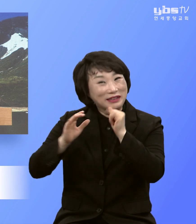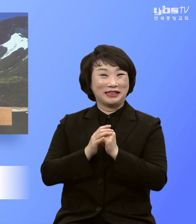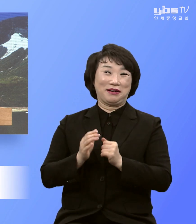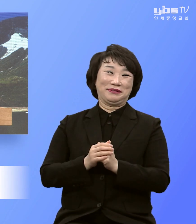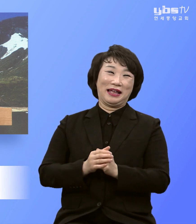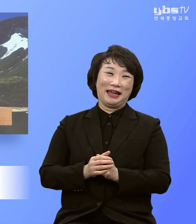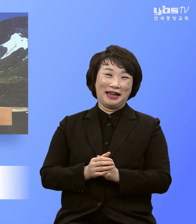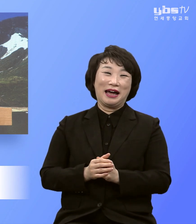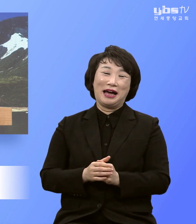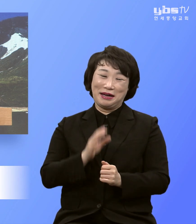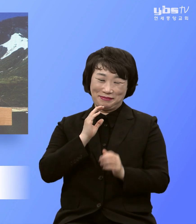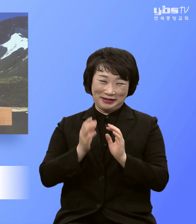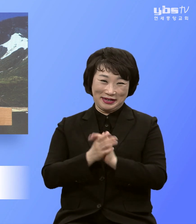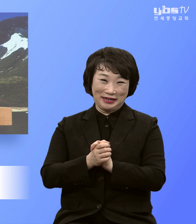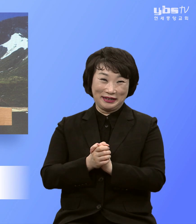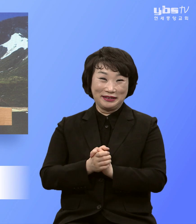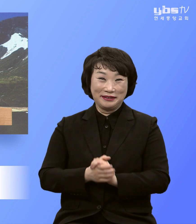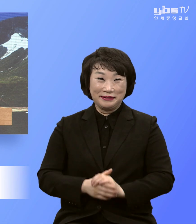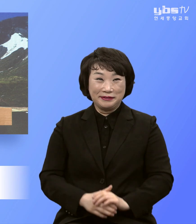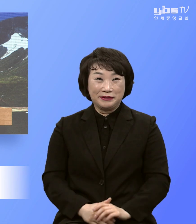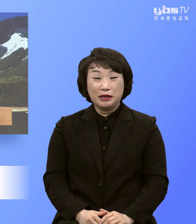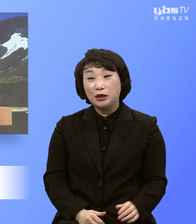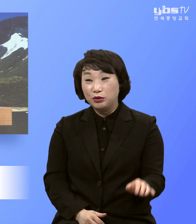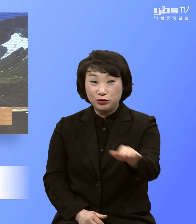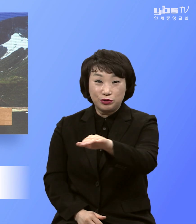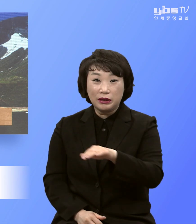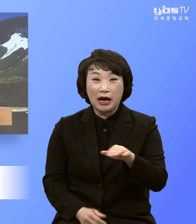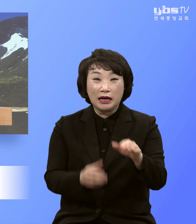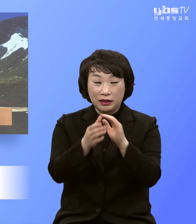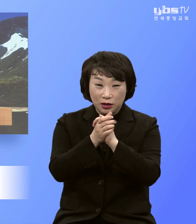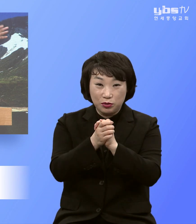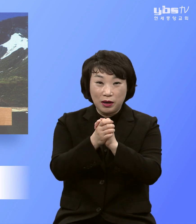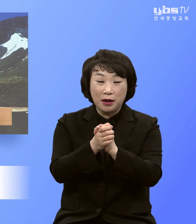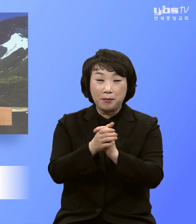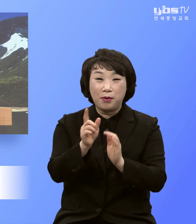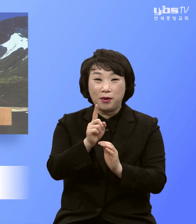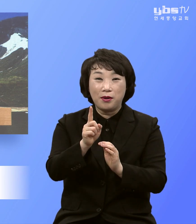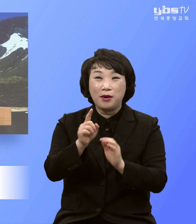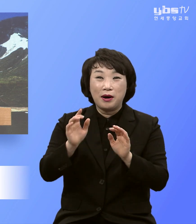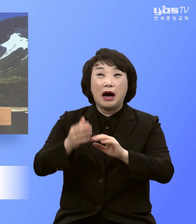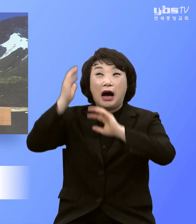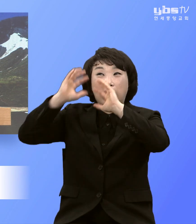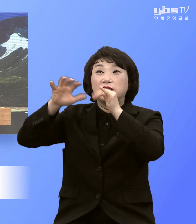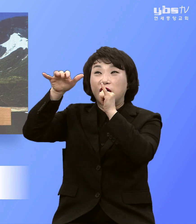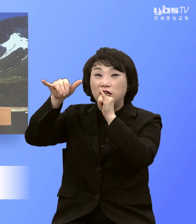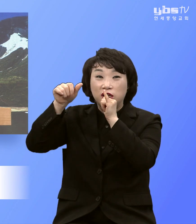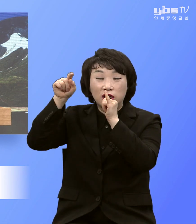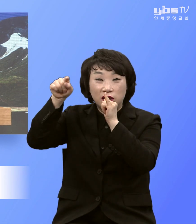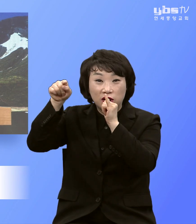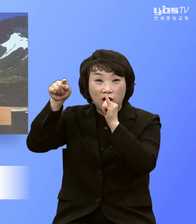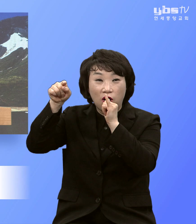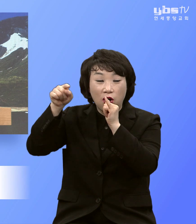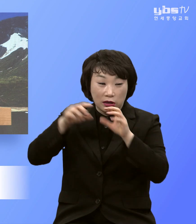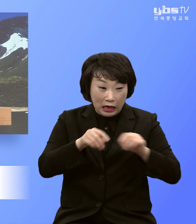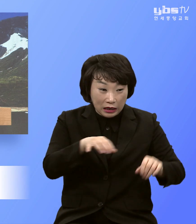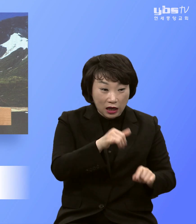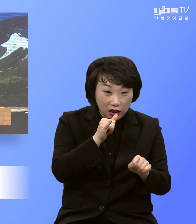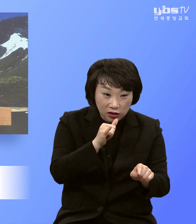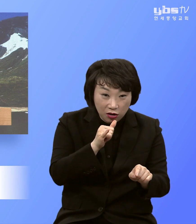때문인 것입니다. 네, 우리가 구하는 것도 하늘에 있는 것이나 땅에 있는